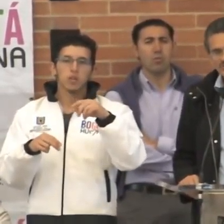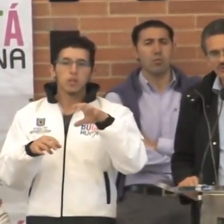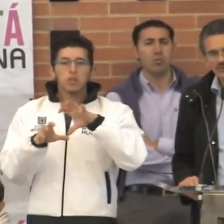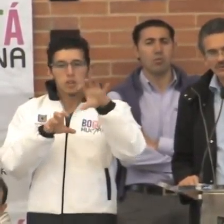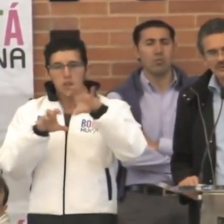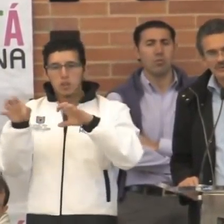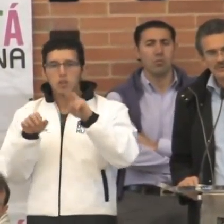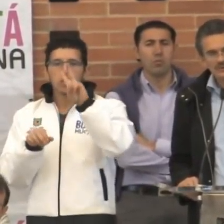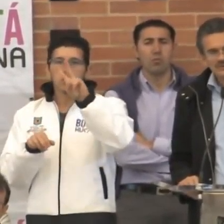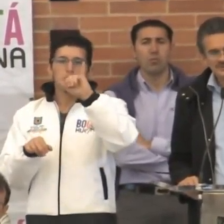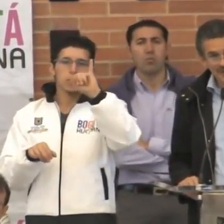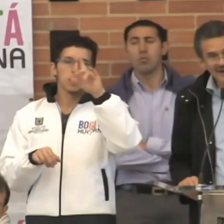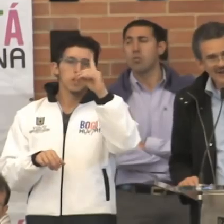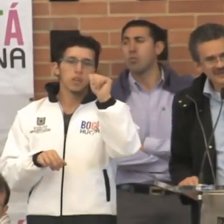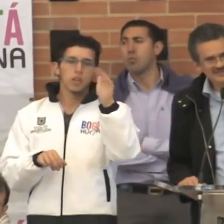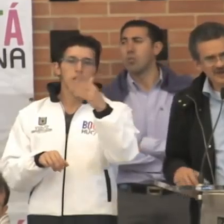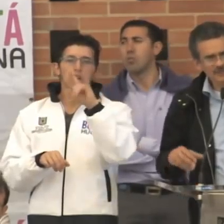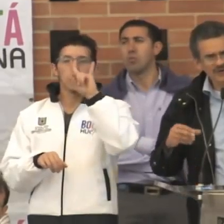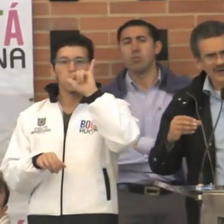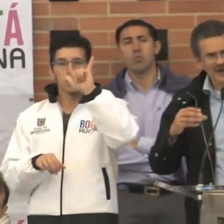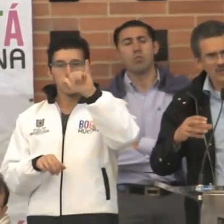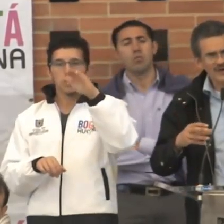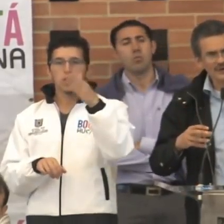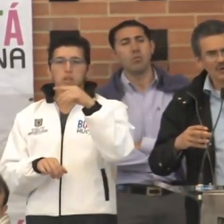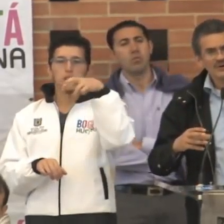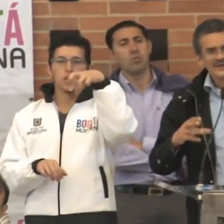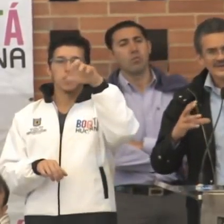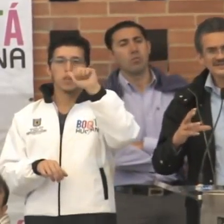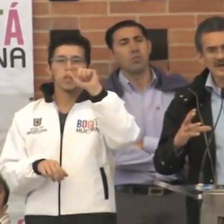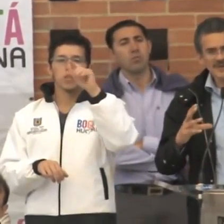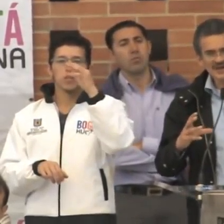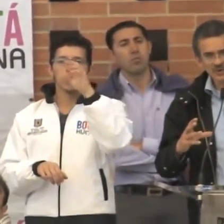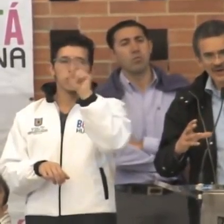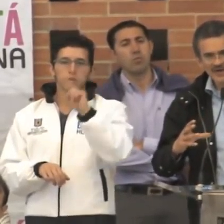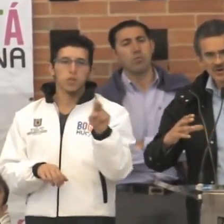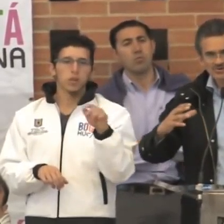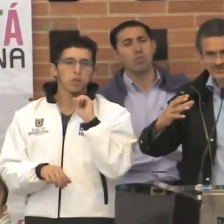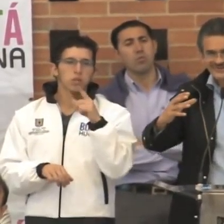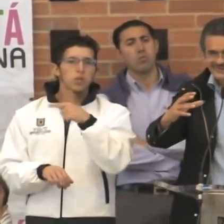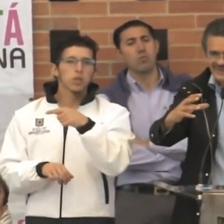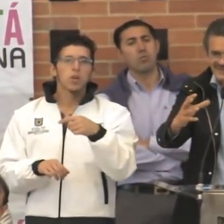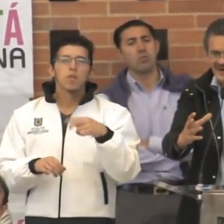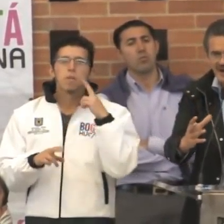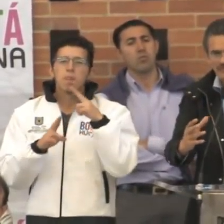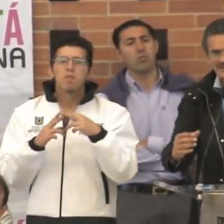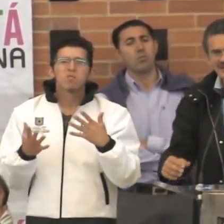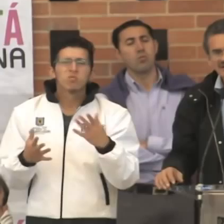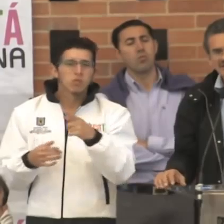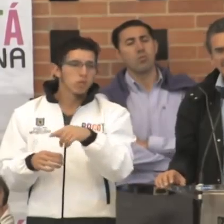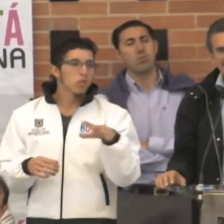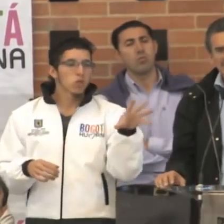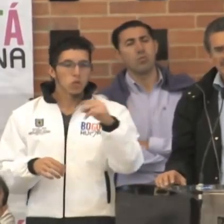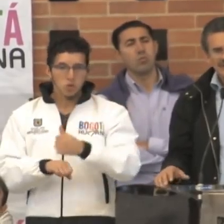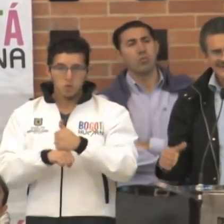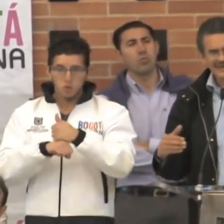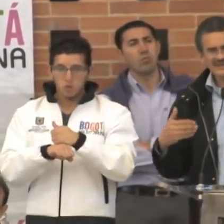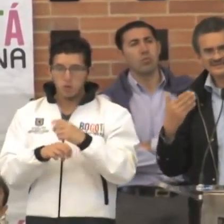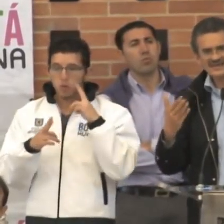de desarrollo, se van a caracterizar porque el gobierno interviene sobre ellos integralmente,